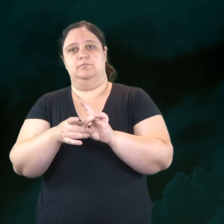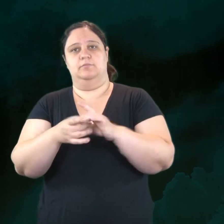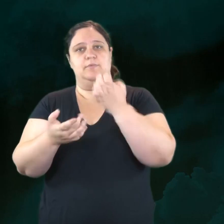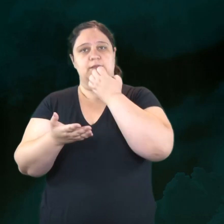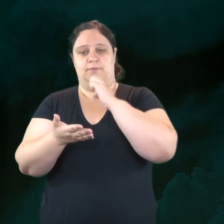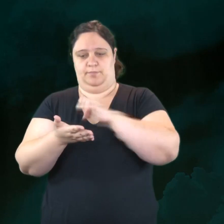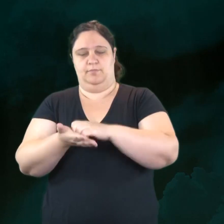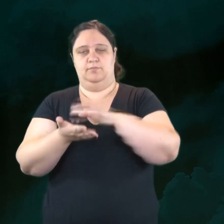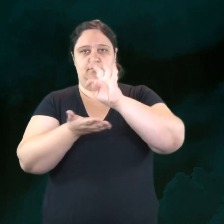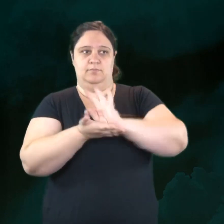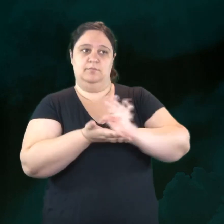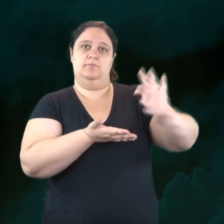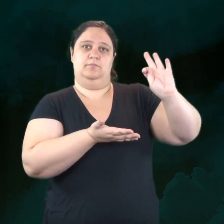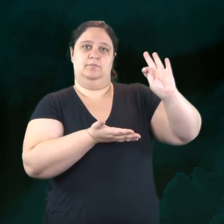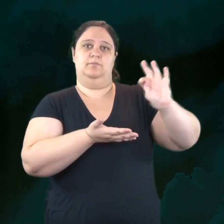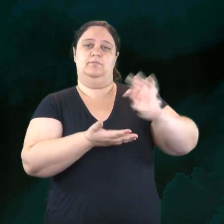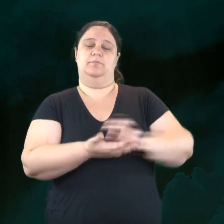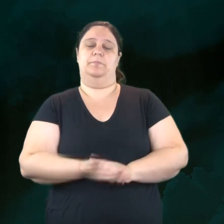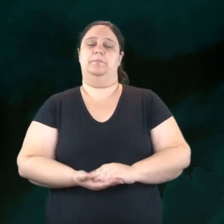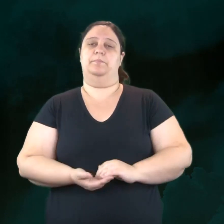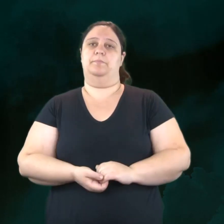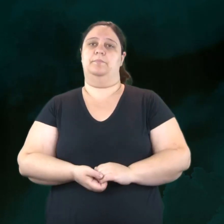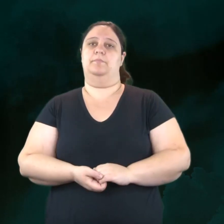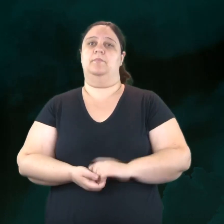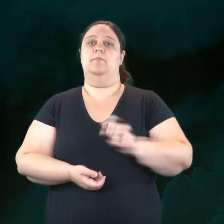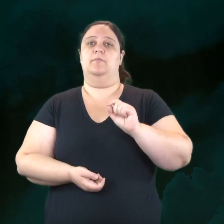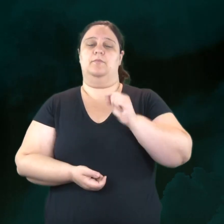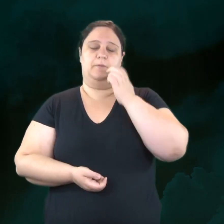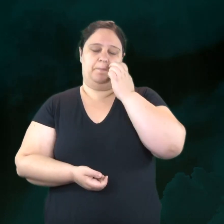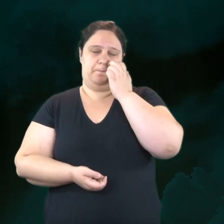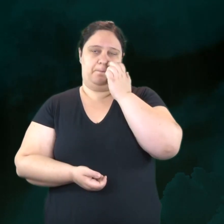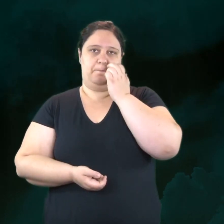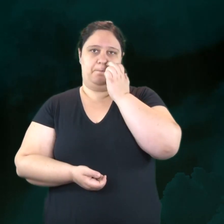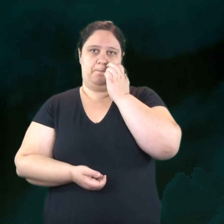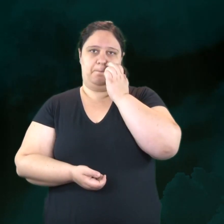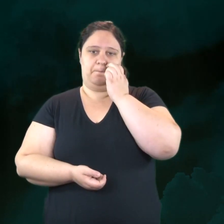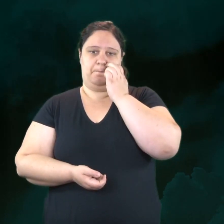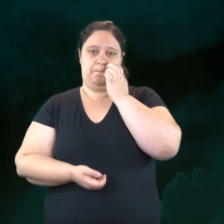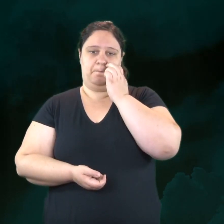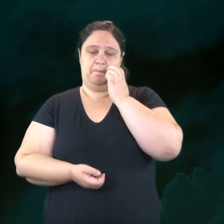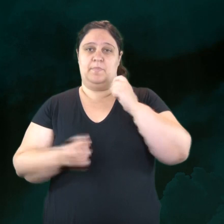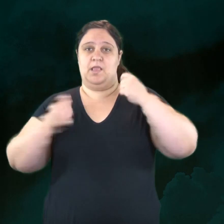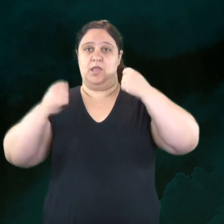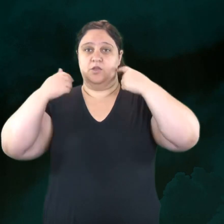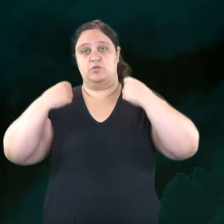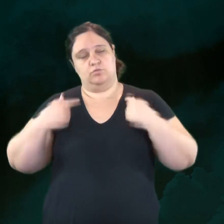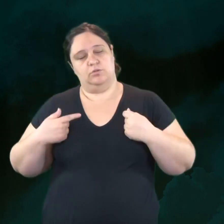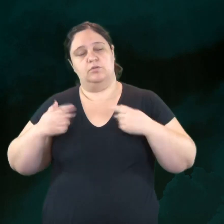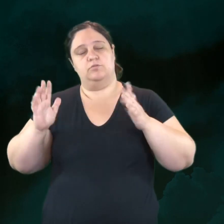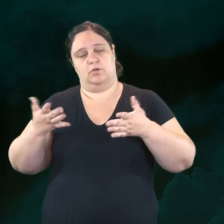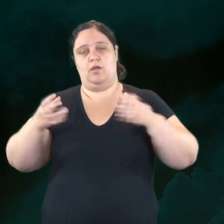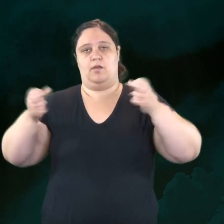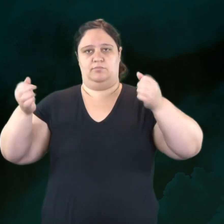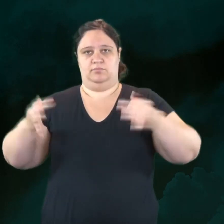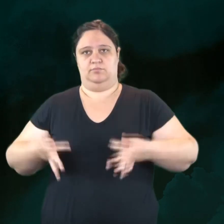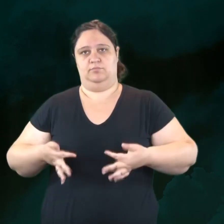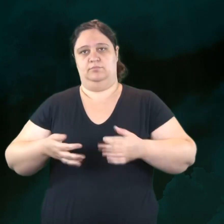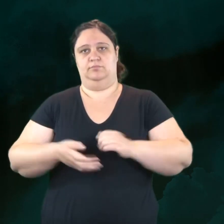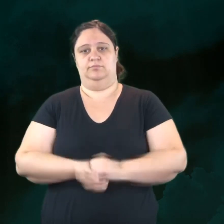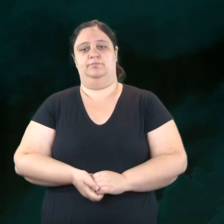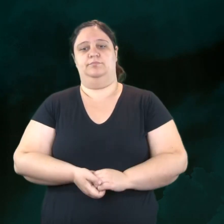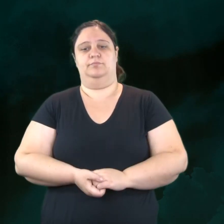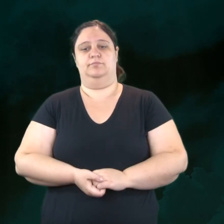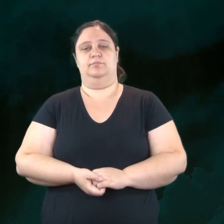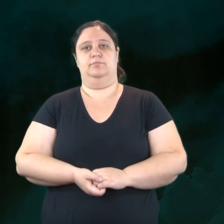é de que alguns judeus, o pano de fundo do judeu nós já tratamos, e o pano de